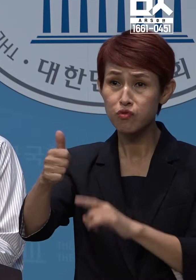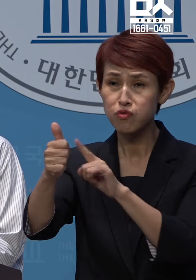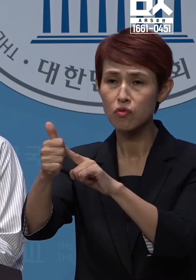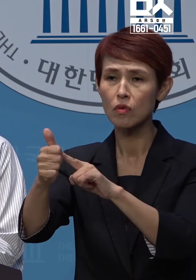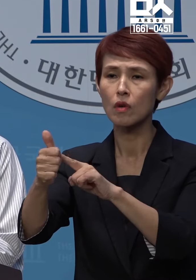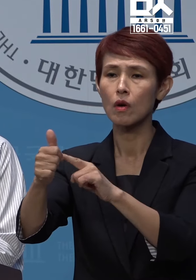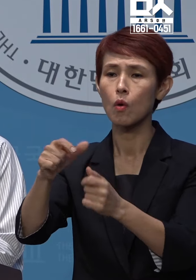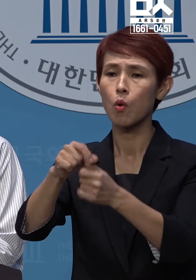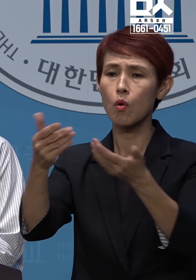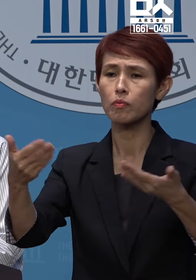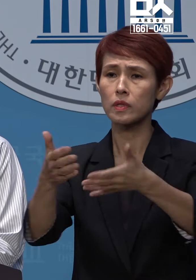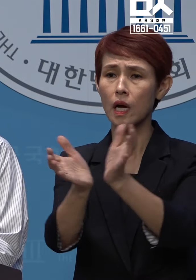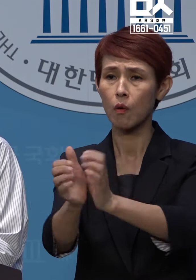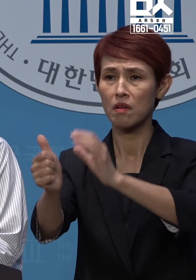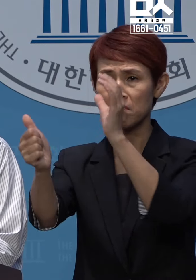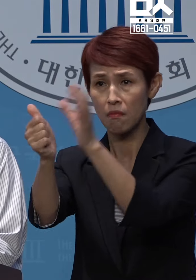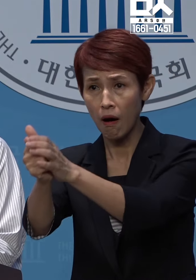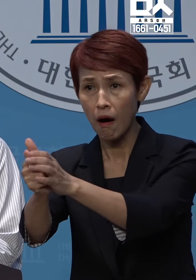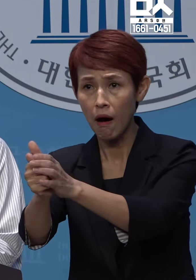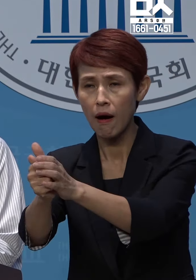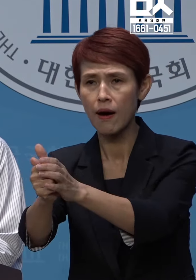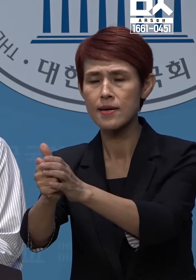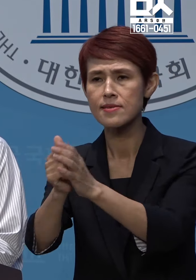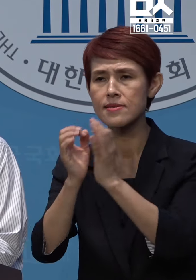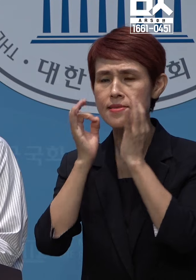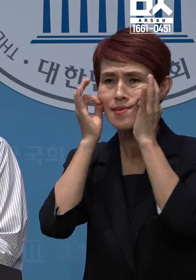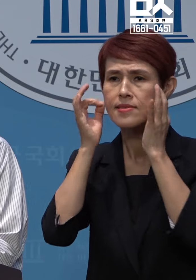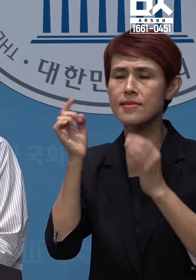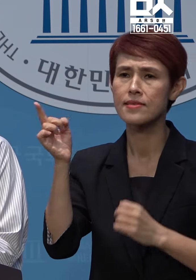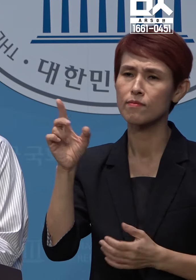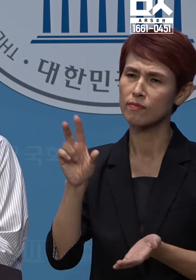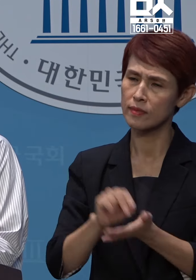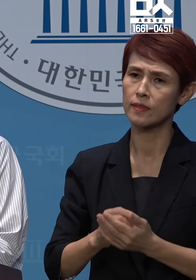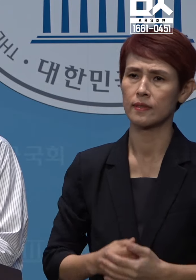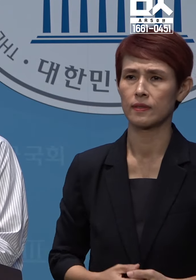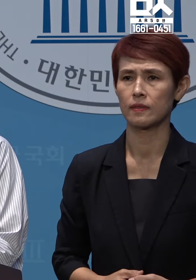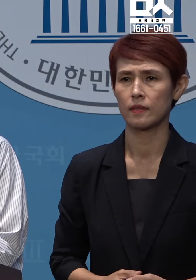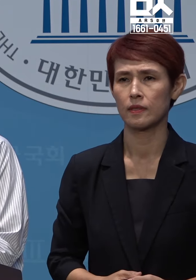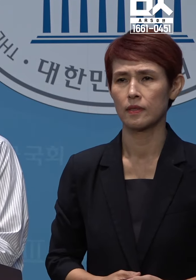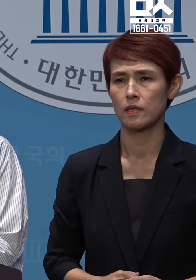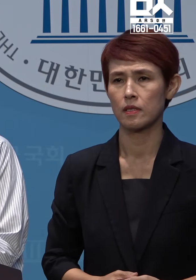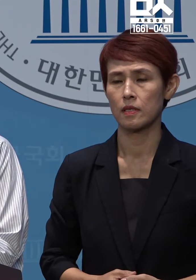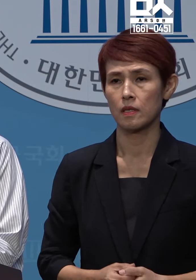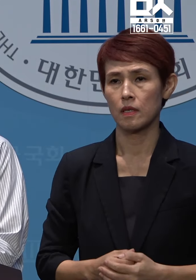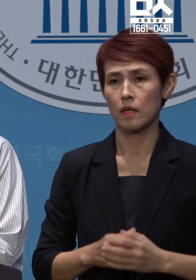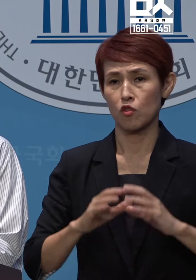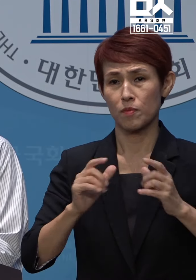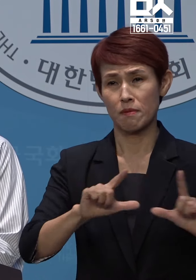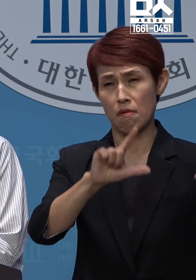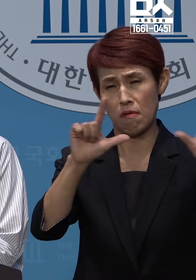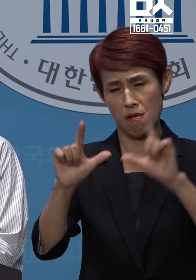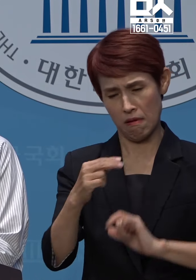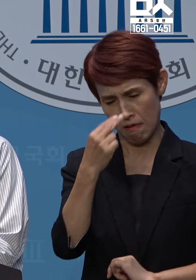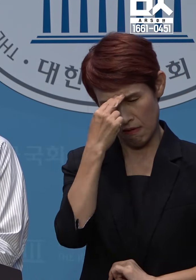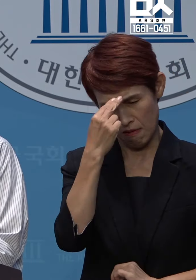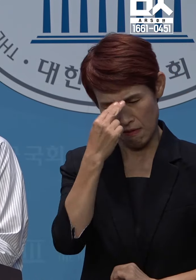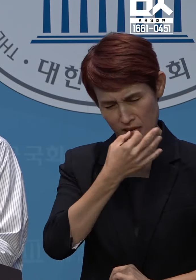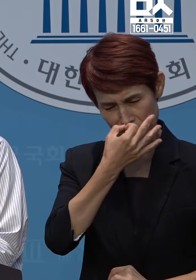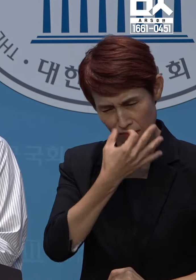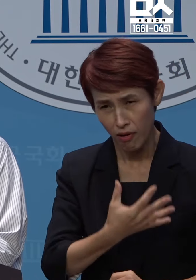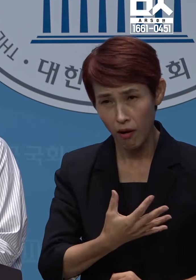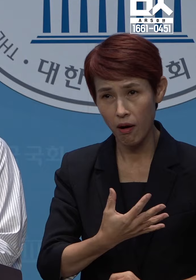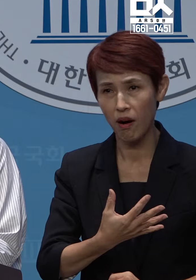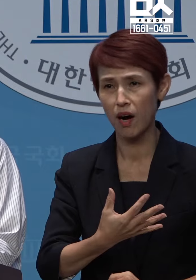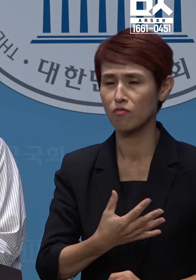고용노동부 장관으로 임명하려 합니다 터지기 일보 직전인 민생고 해결에는